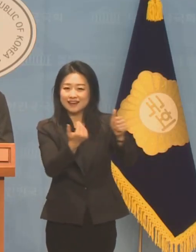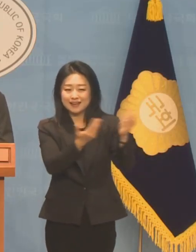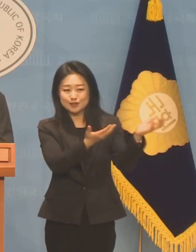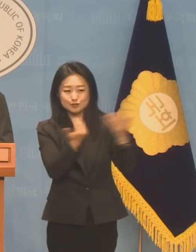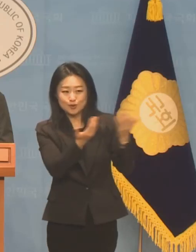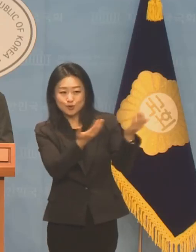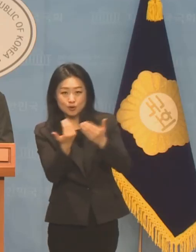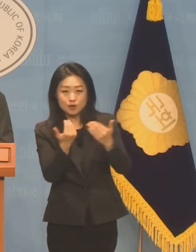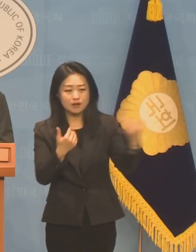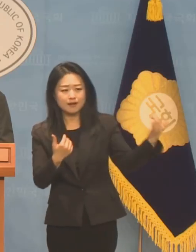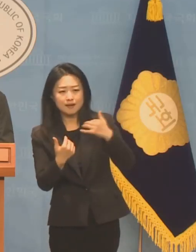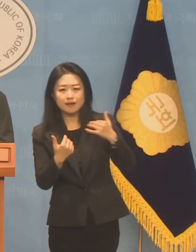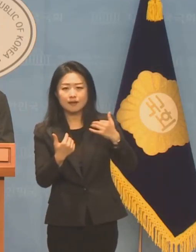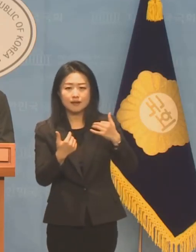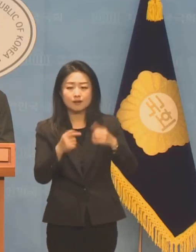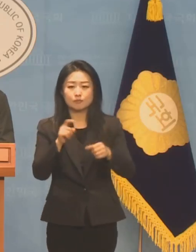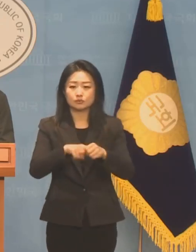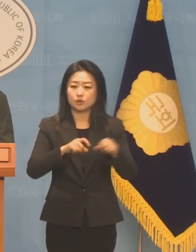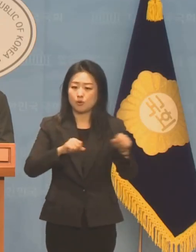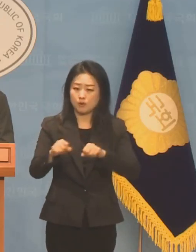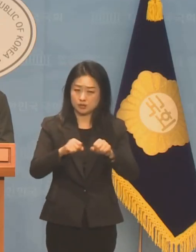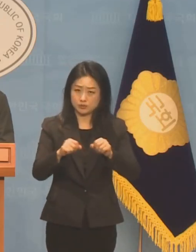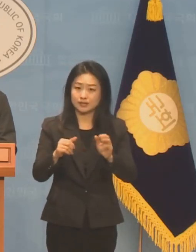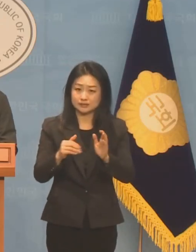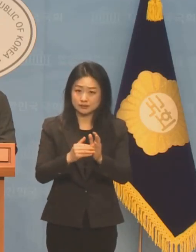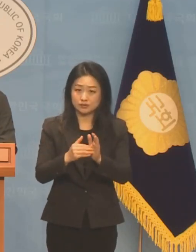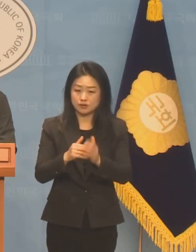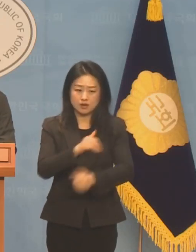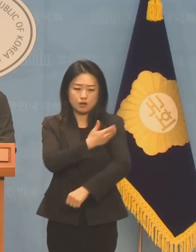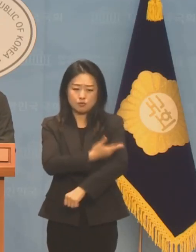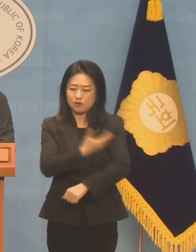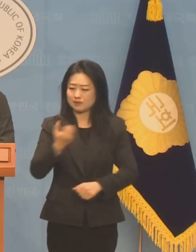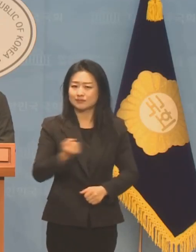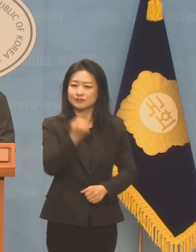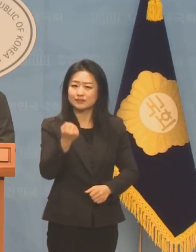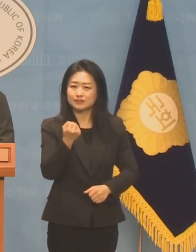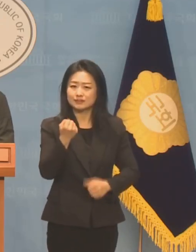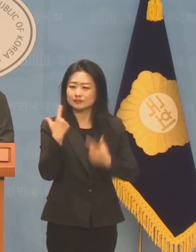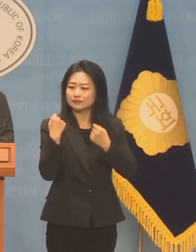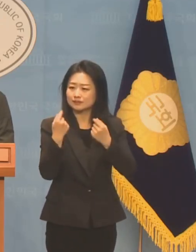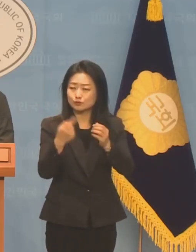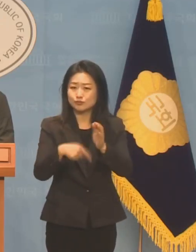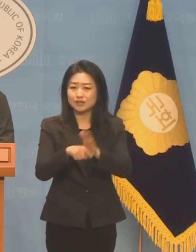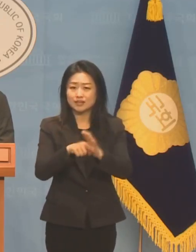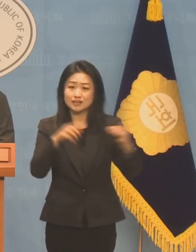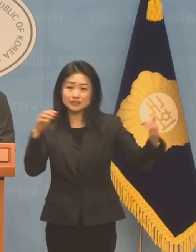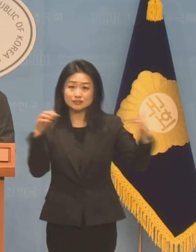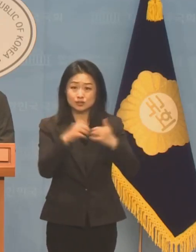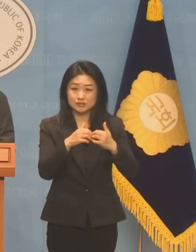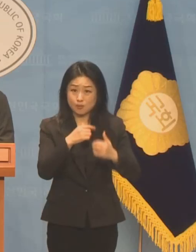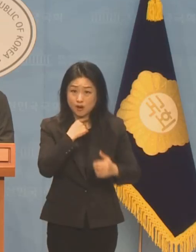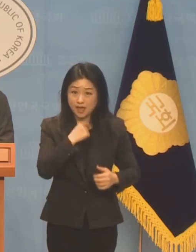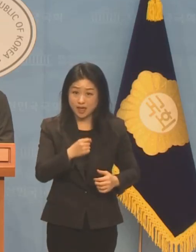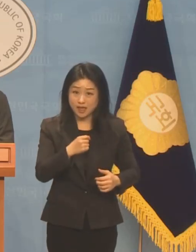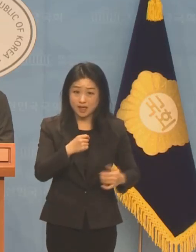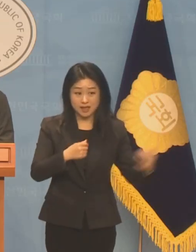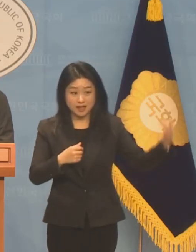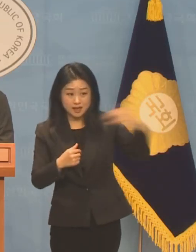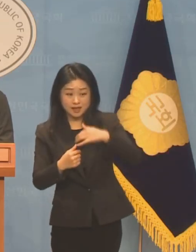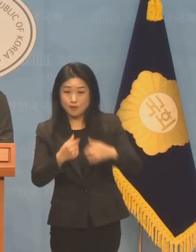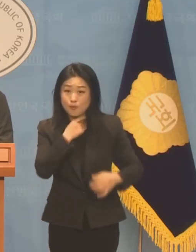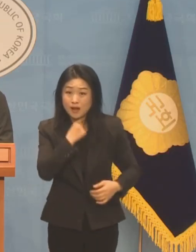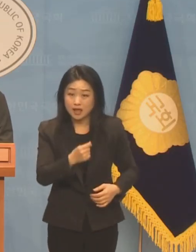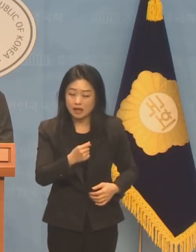유도를 했던 것 아닙니까? 더러운 권력을 유지하겠다고 전쟁까지 불사했다니